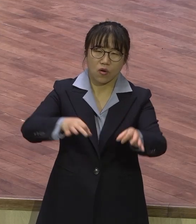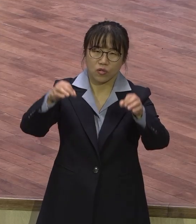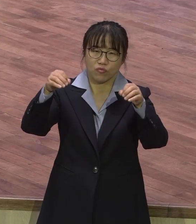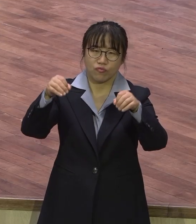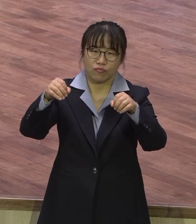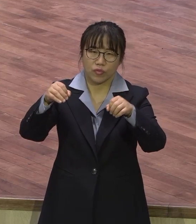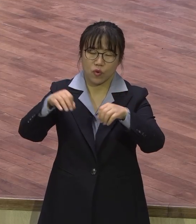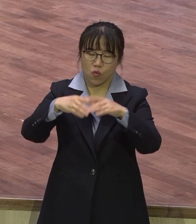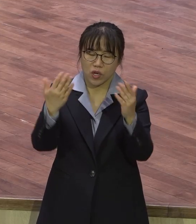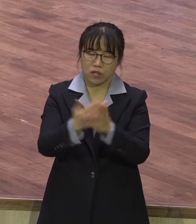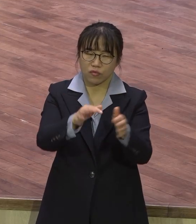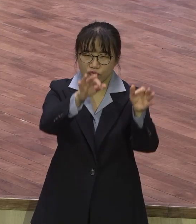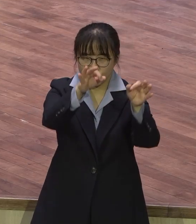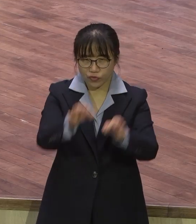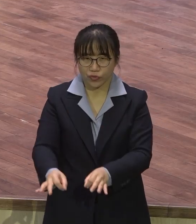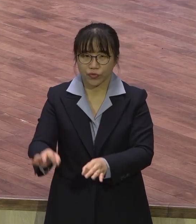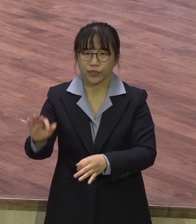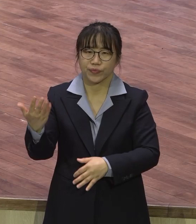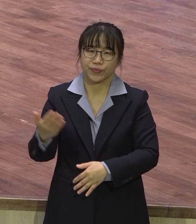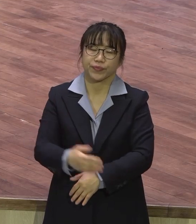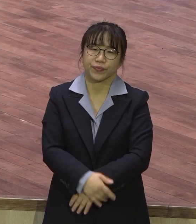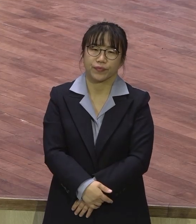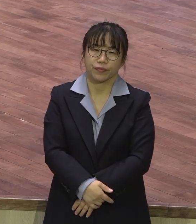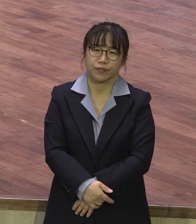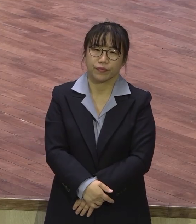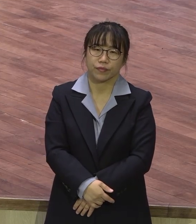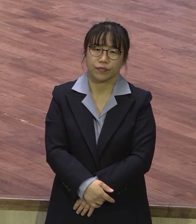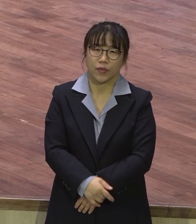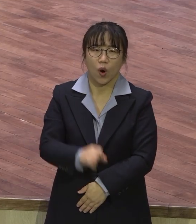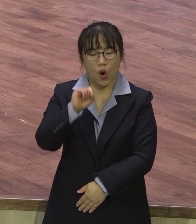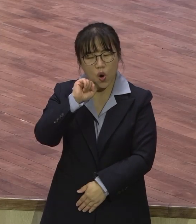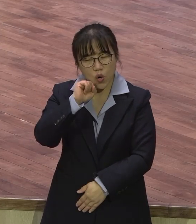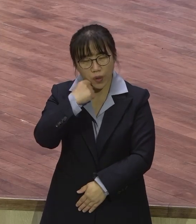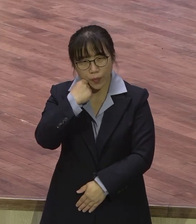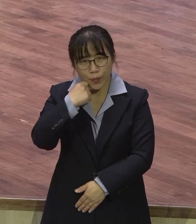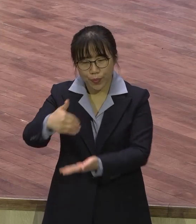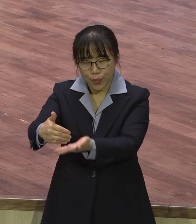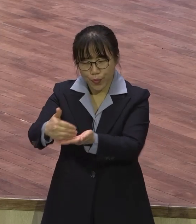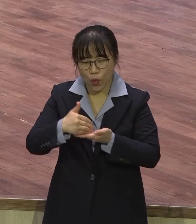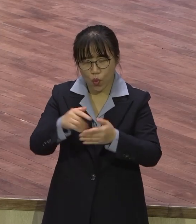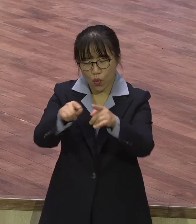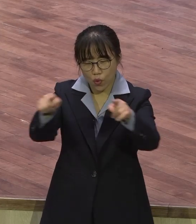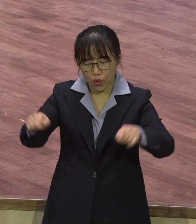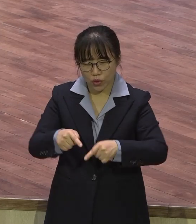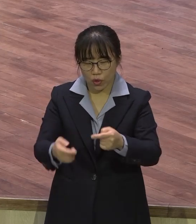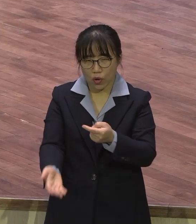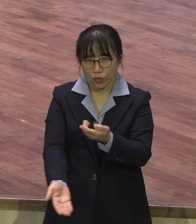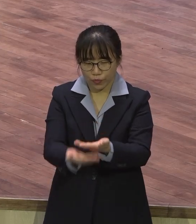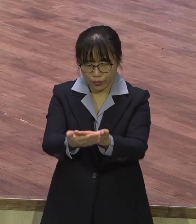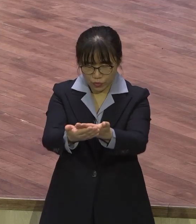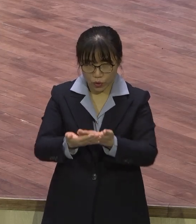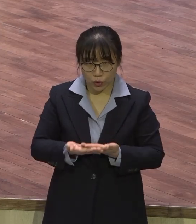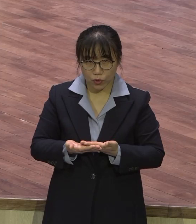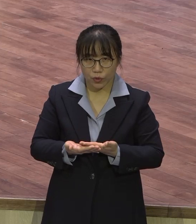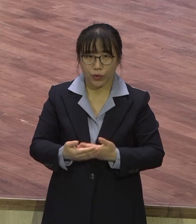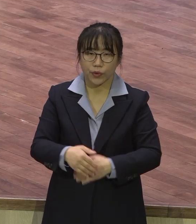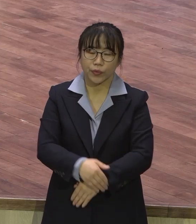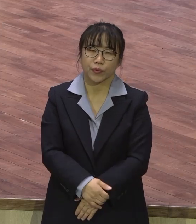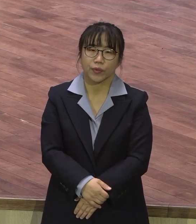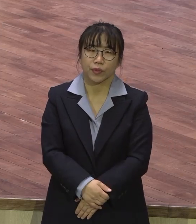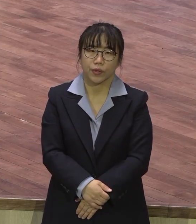어려움을 많이 당한다라고 하는 보고서를 쫙 각 교구별로 다 올리라는 걸 제가 보았습니다